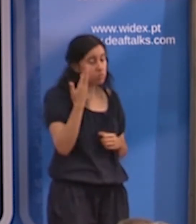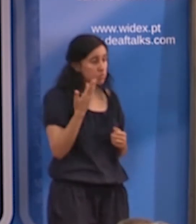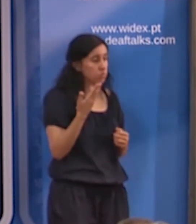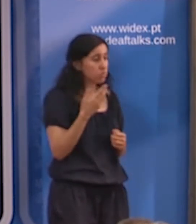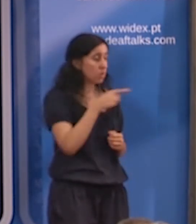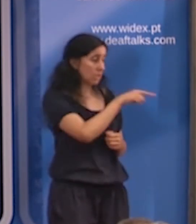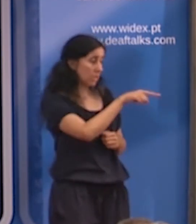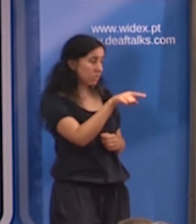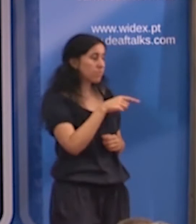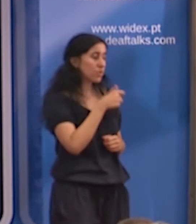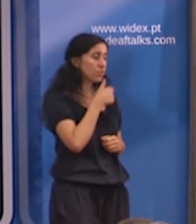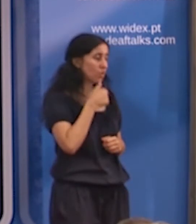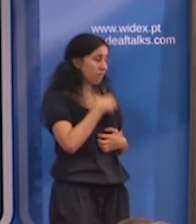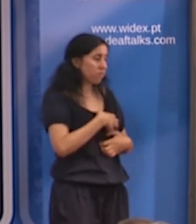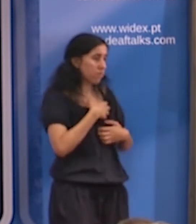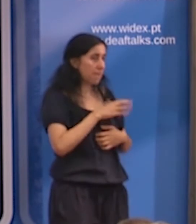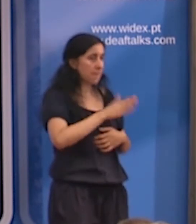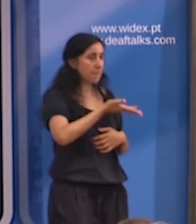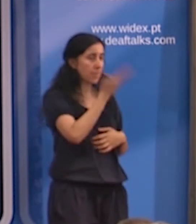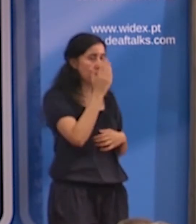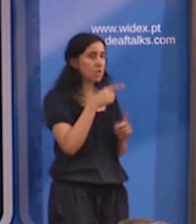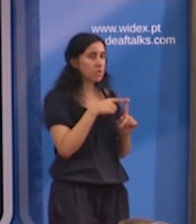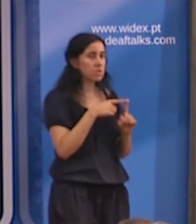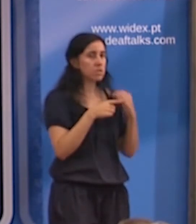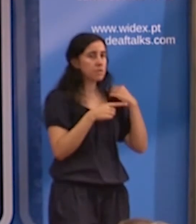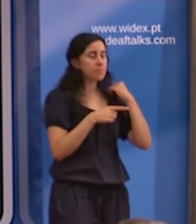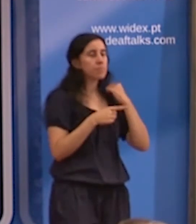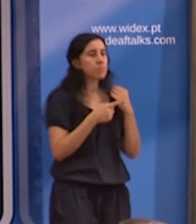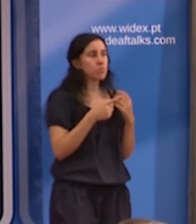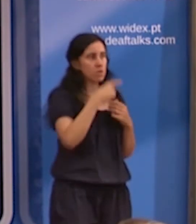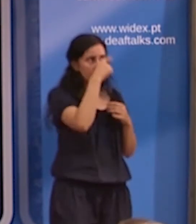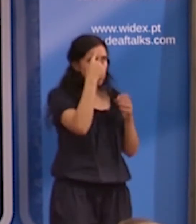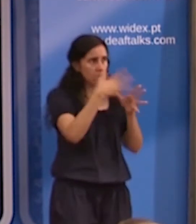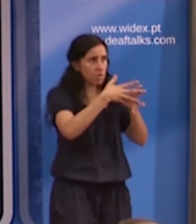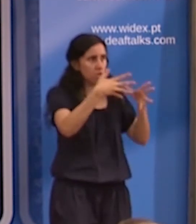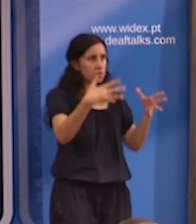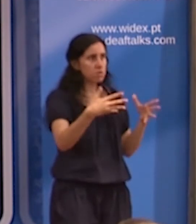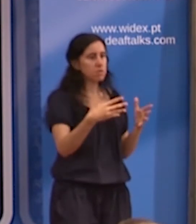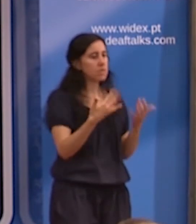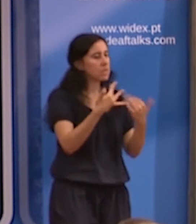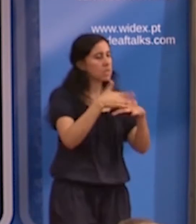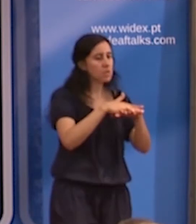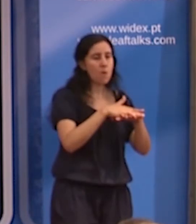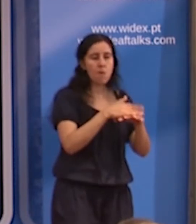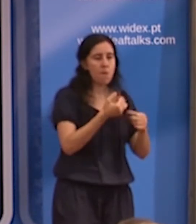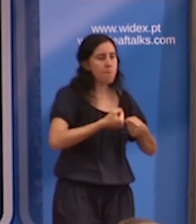que talvez mais sofrem no meio disto tudo. Que são aqueles que têm uma grande dificuldade em se integrar